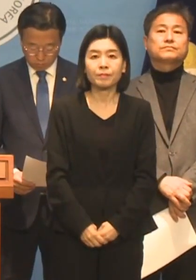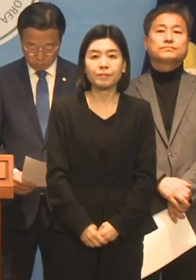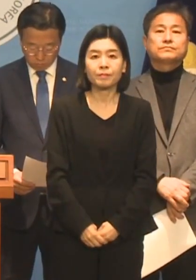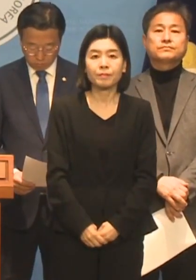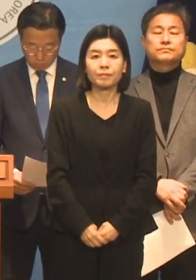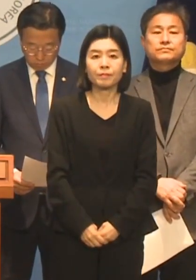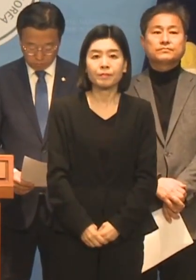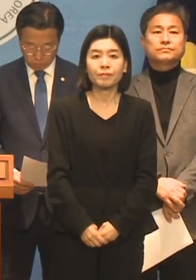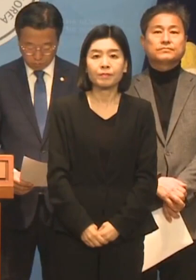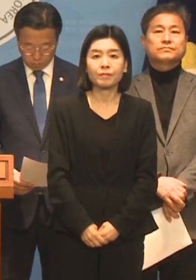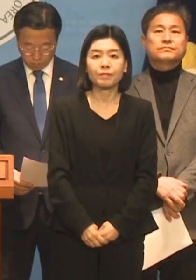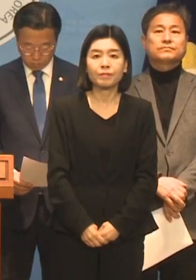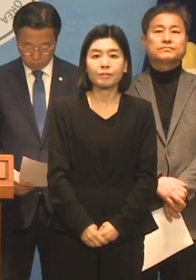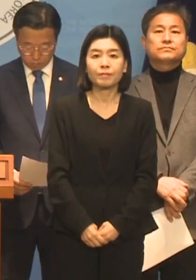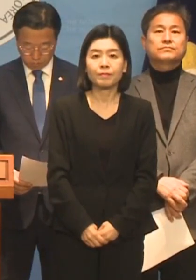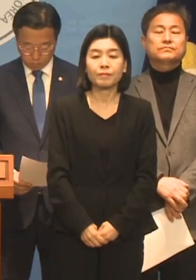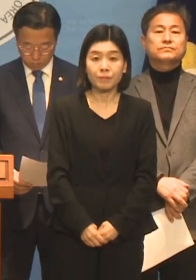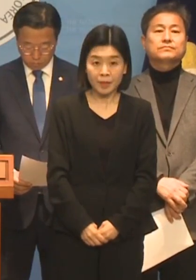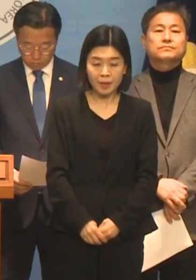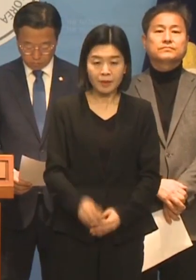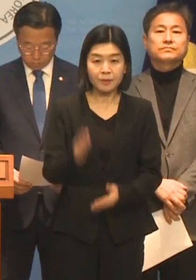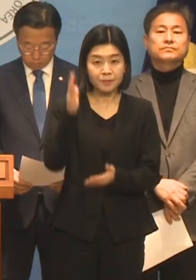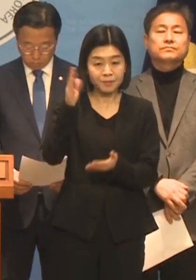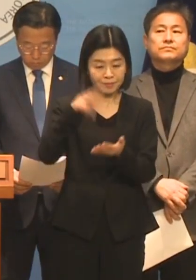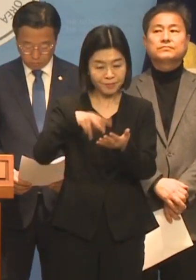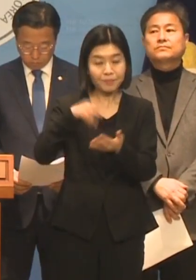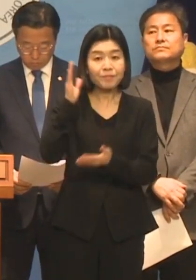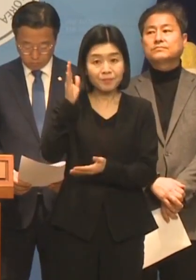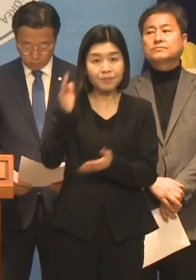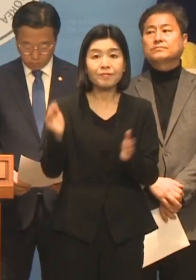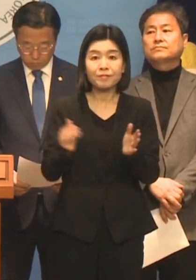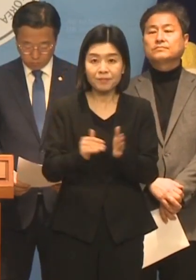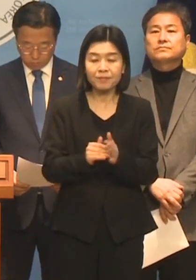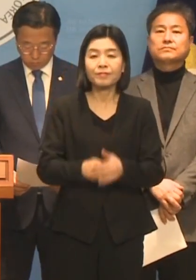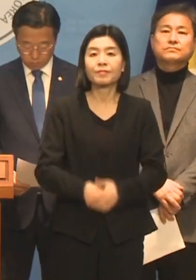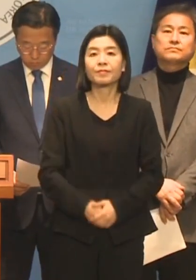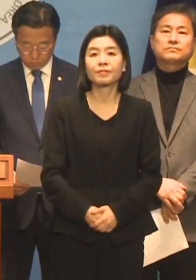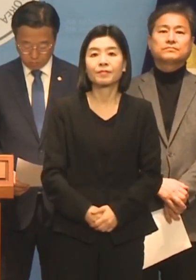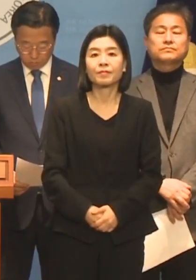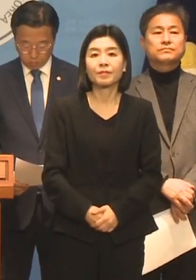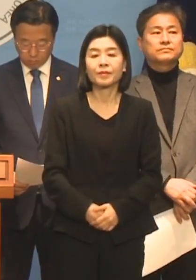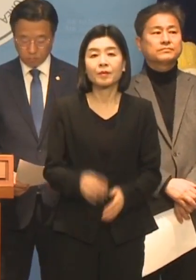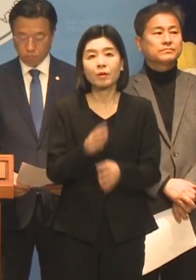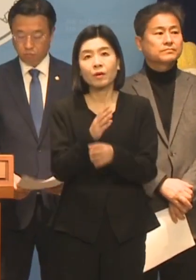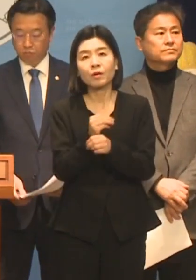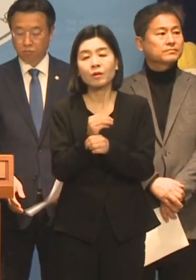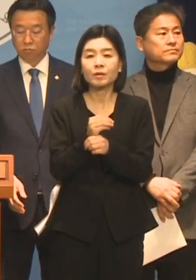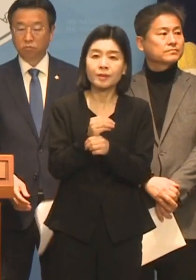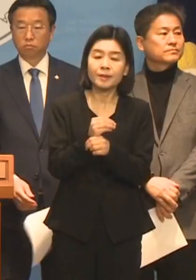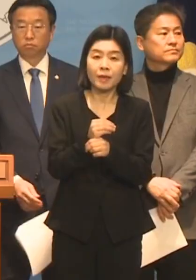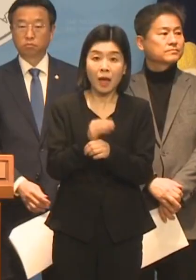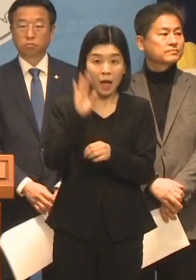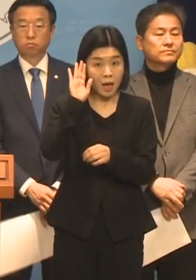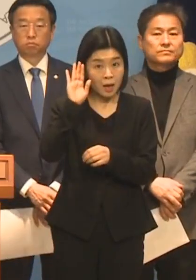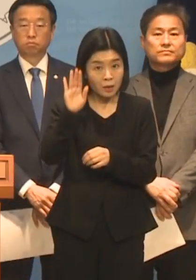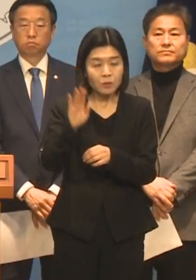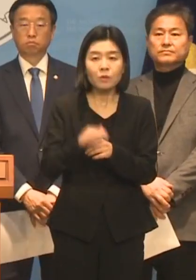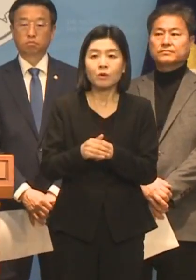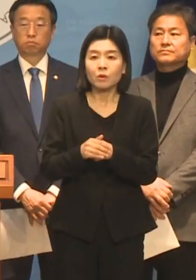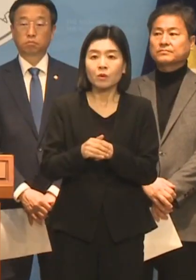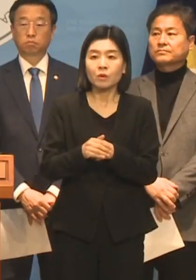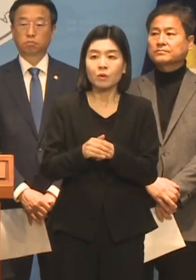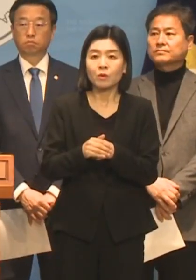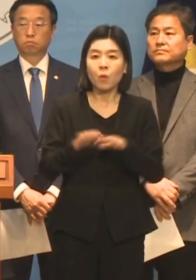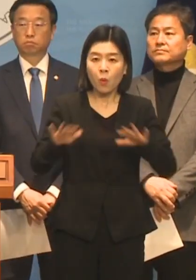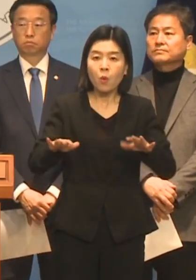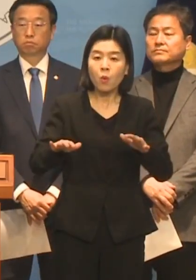네, 기자회견문 낭독을 마쳤습니다. 저희가 저희 시기를 조금 보고 있는데요. 관련한 사안과 관련해서 오늘